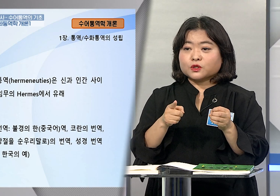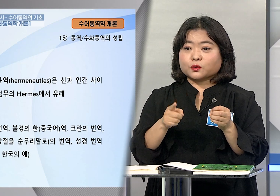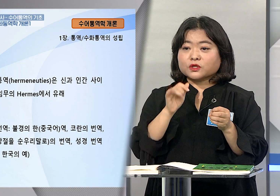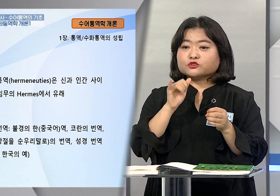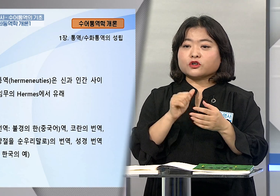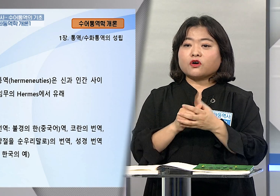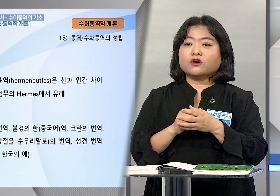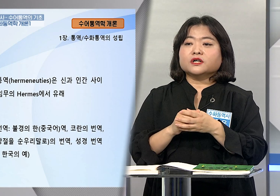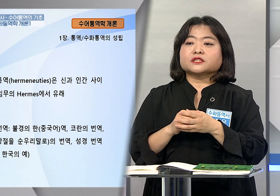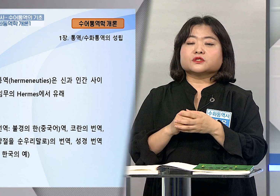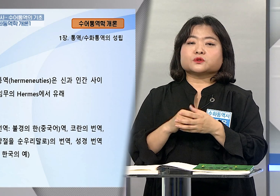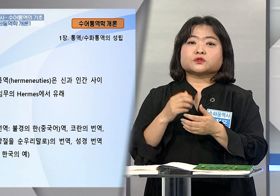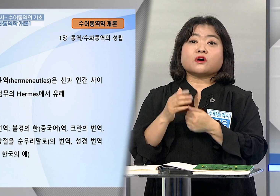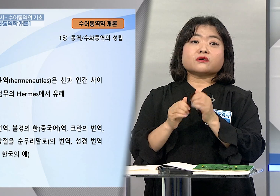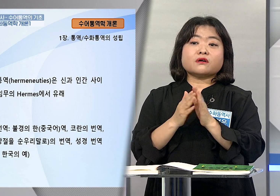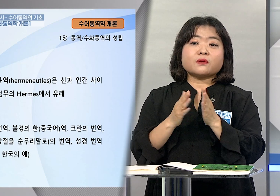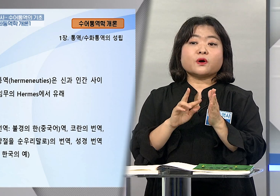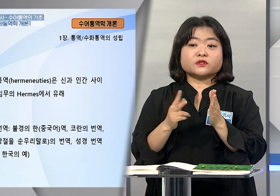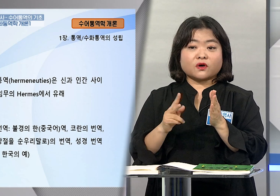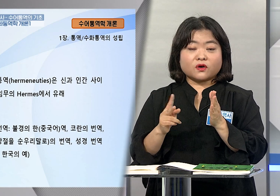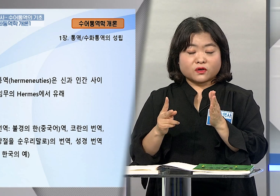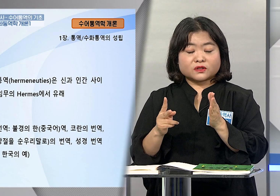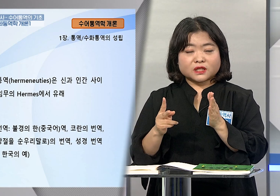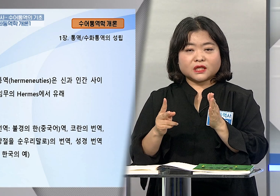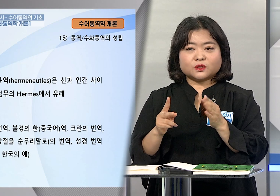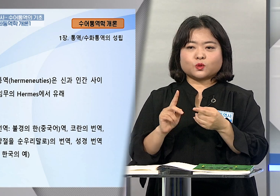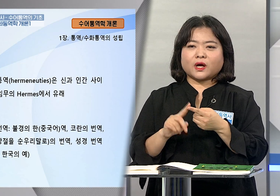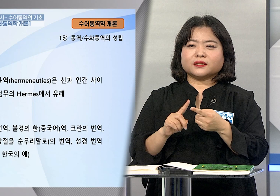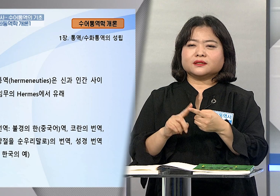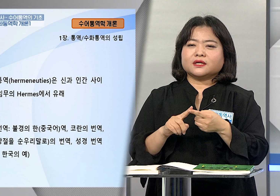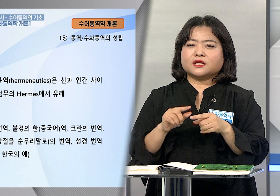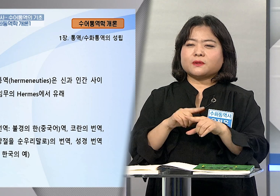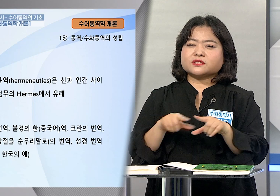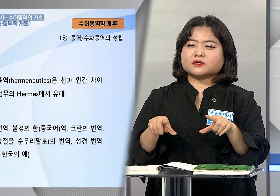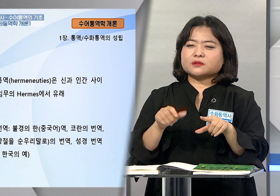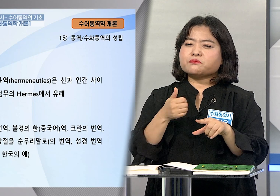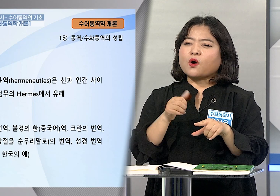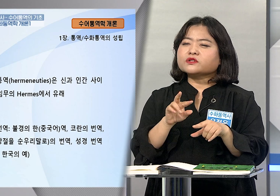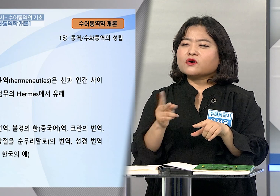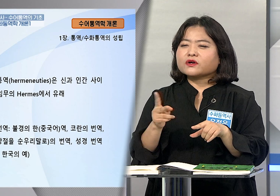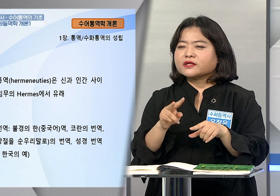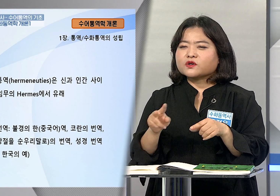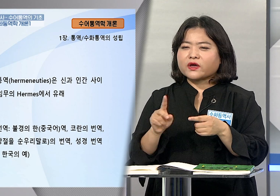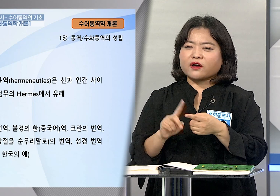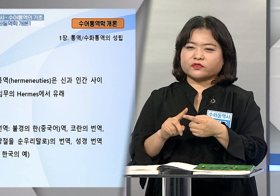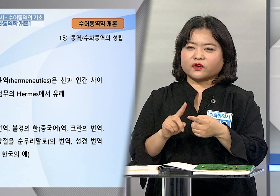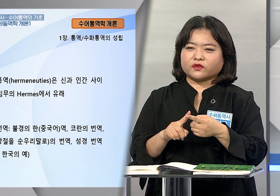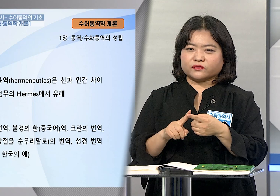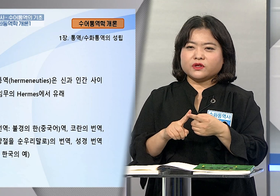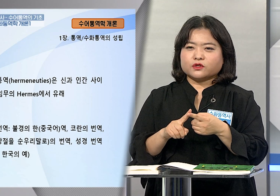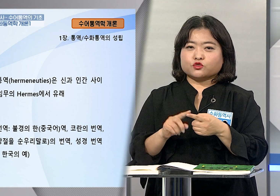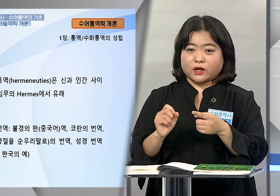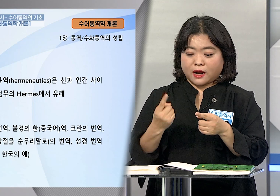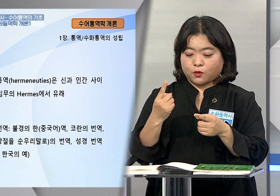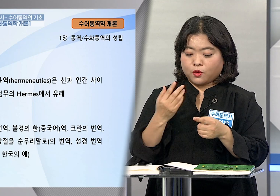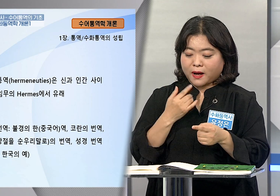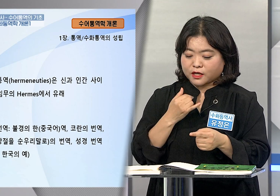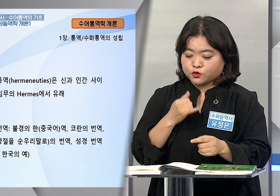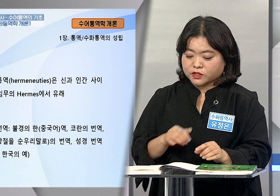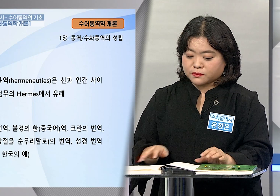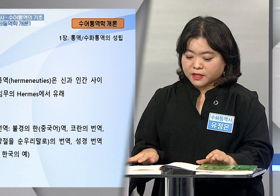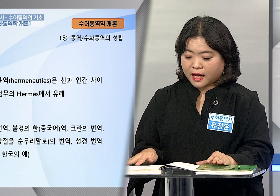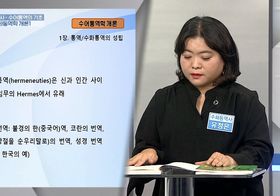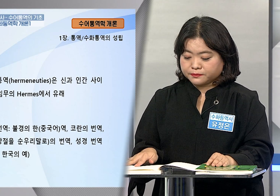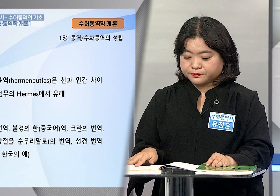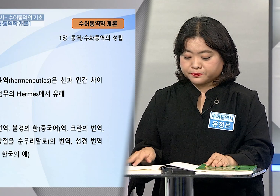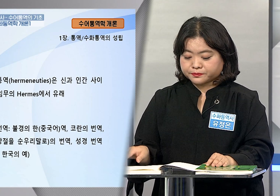번역이 또 있고요. 그리고 또 성경의 번역이 또한 일반적인 번역에서의 어떤 유래라고 말할